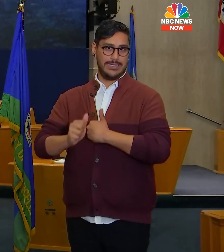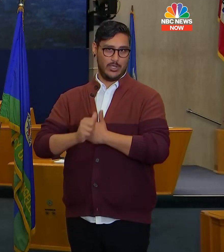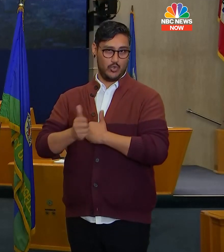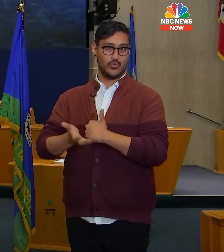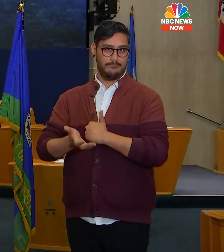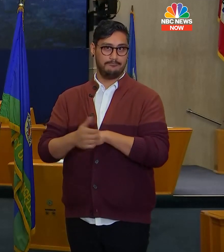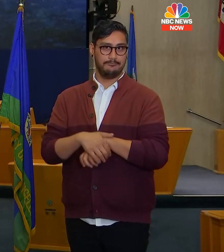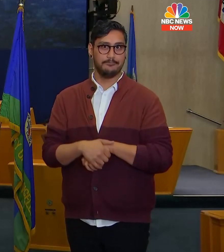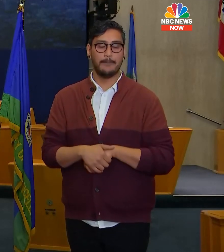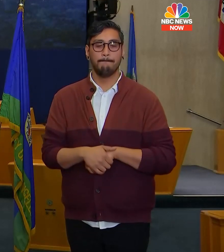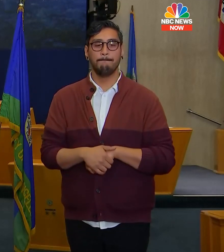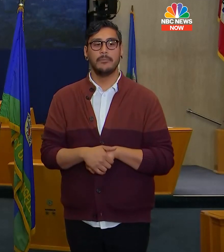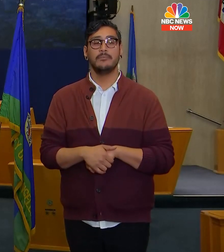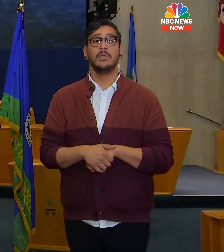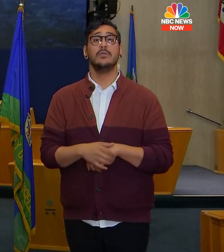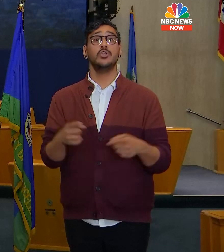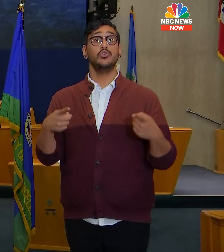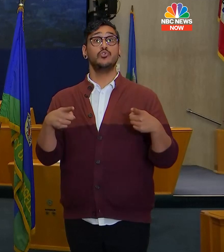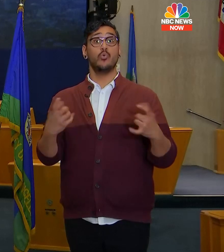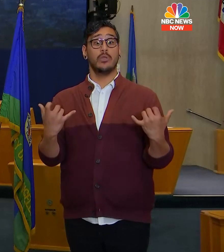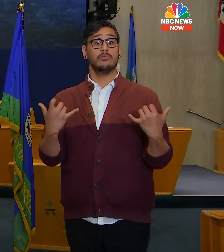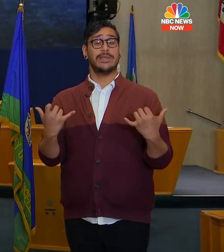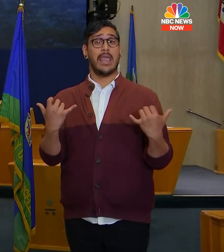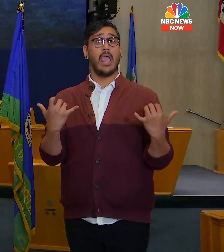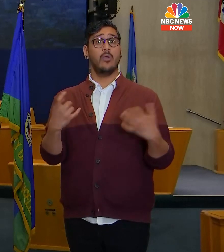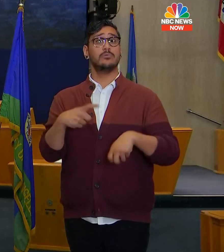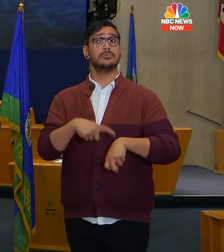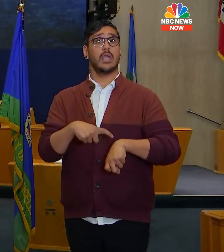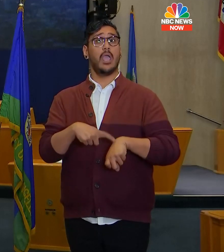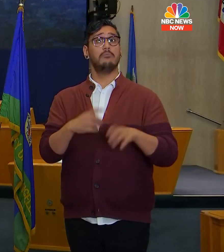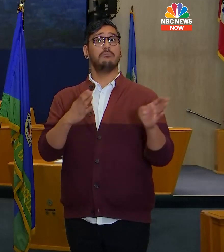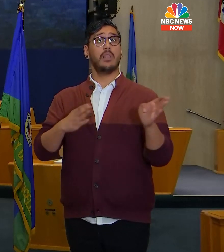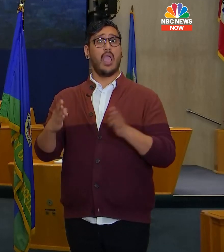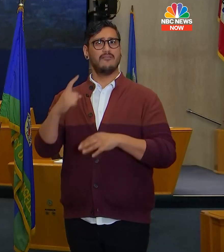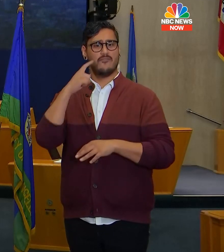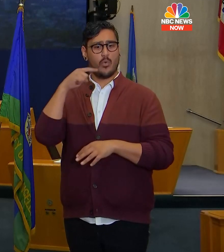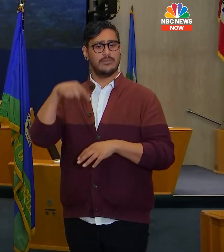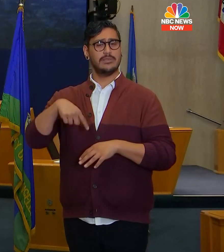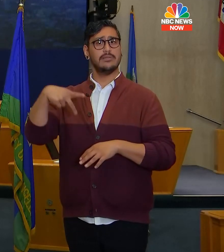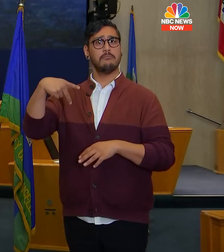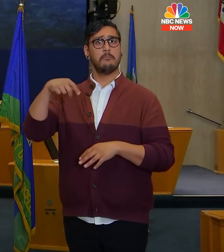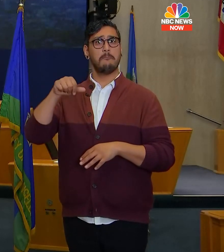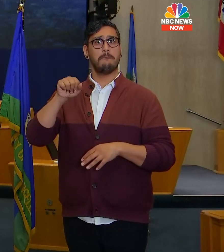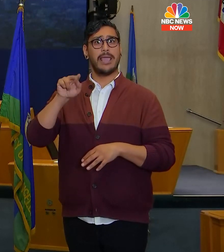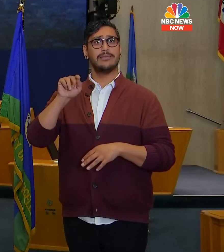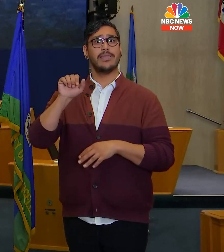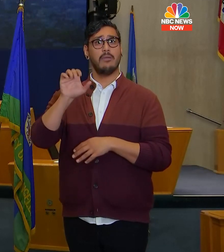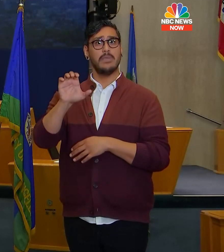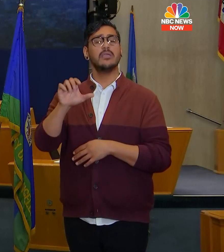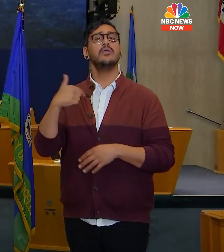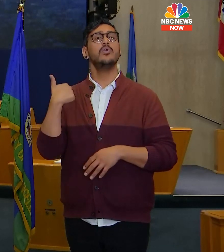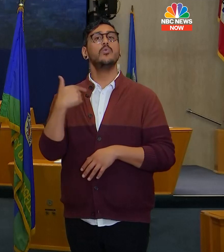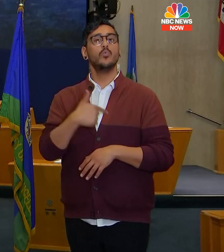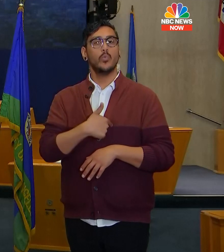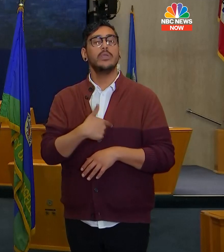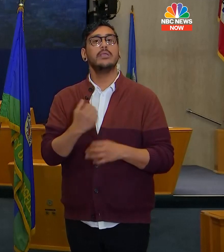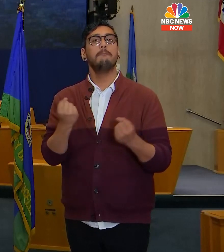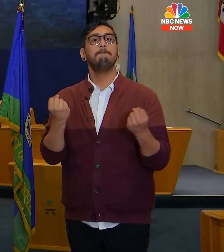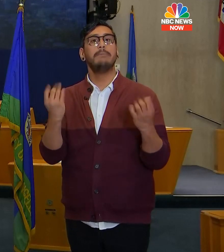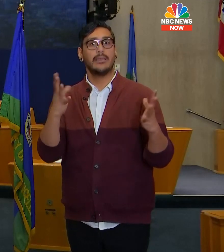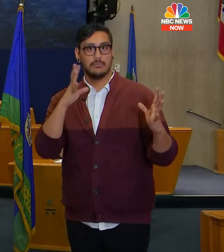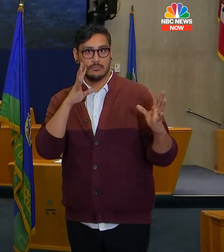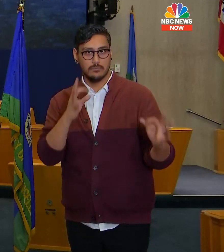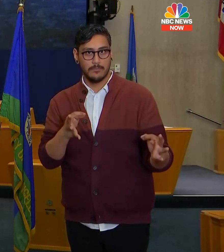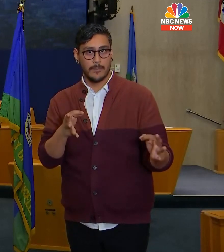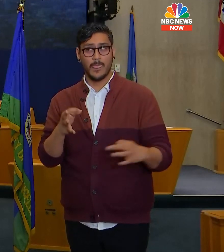Durante el tiempo que estamos planeando para esta epidemia, estamos haciendo muchas cosas y hay un